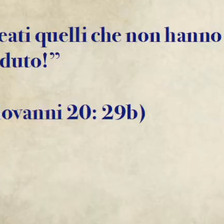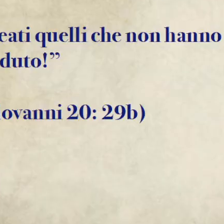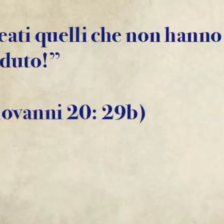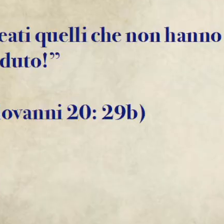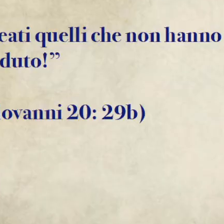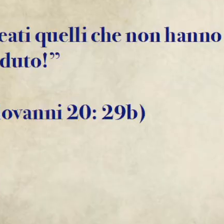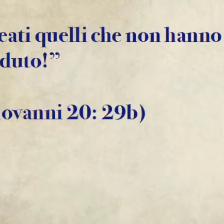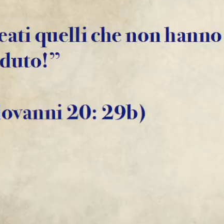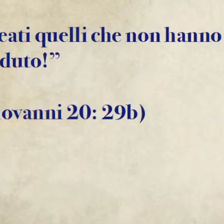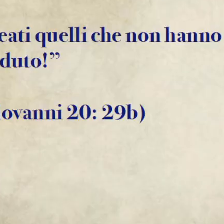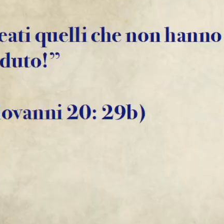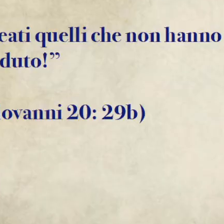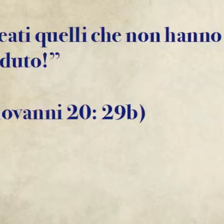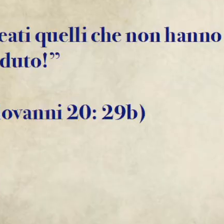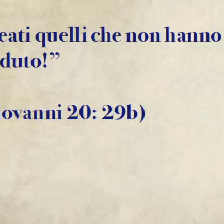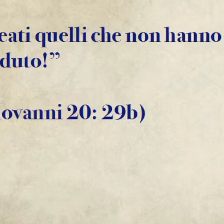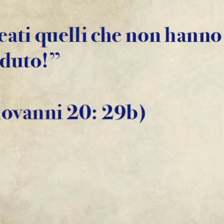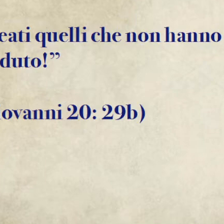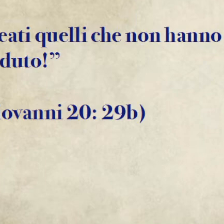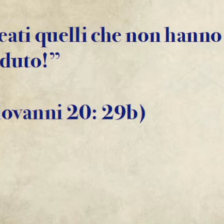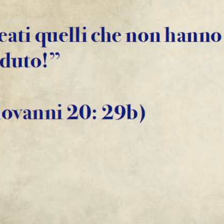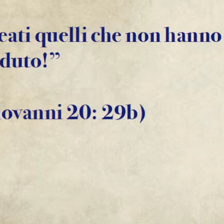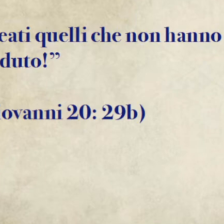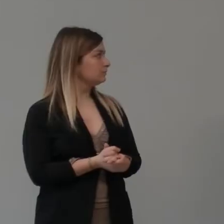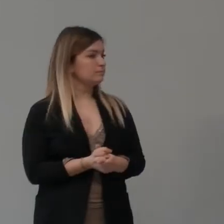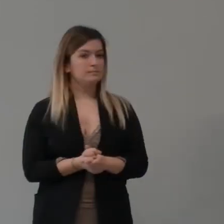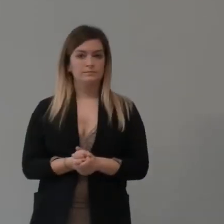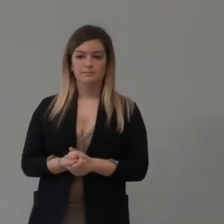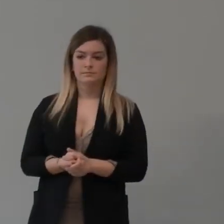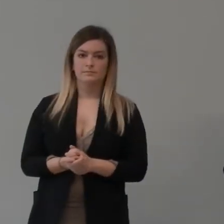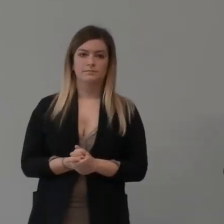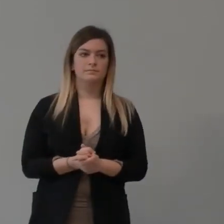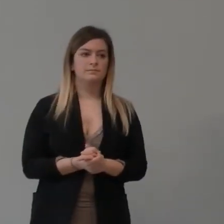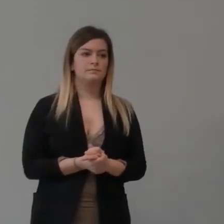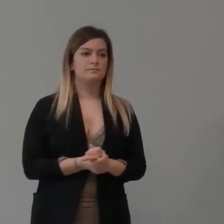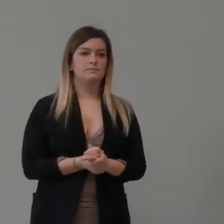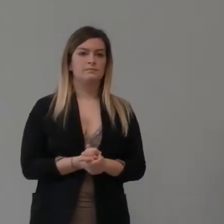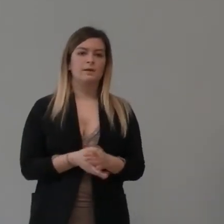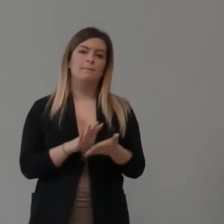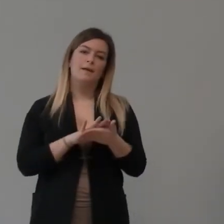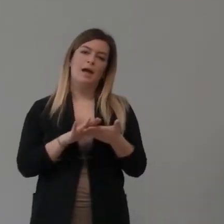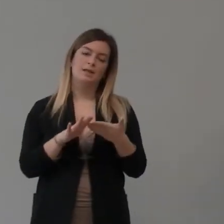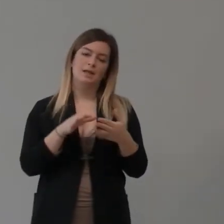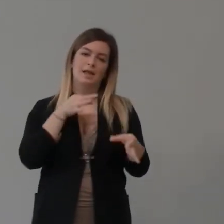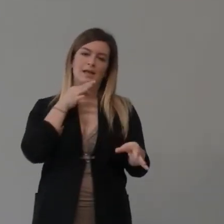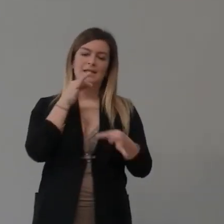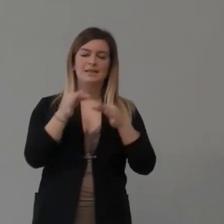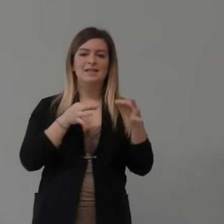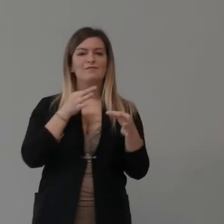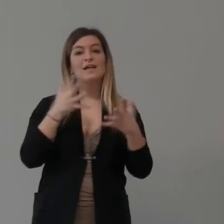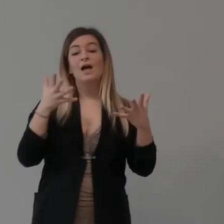beati quelli che non hanno visto e hanno creduto. Beati significa semplicemente